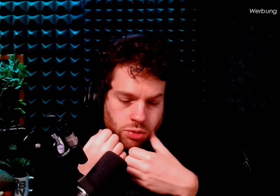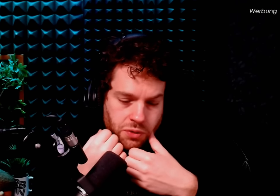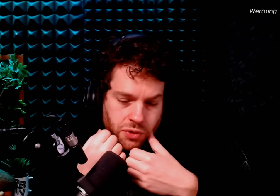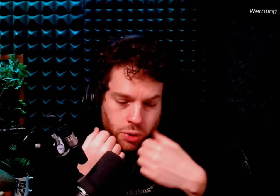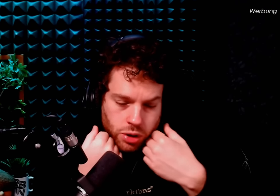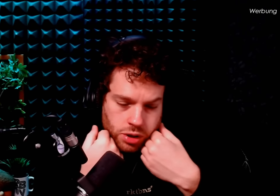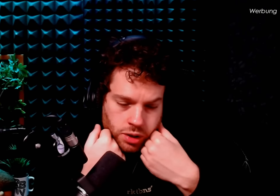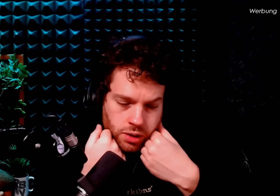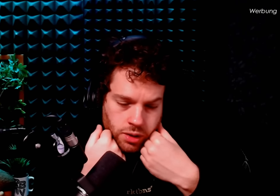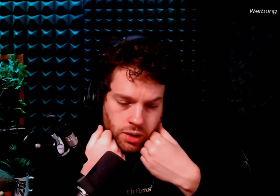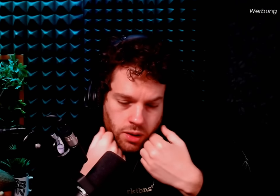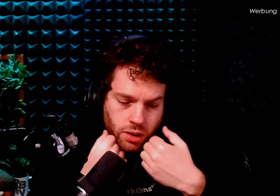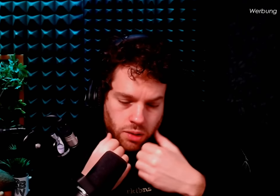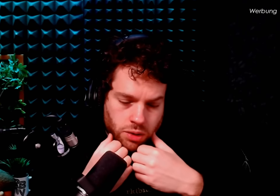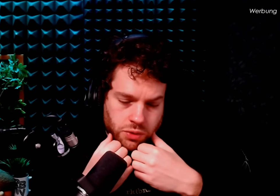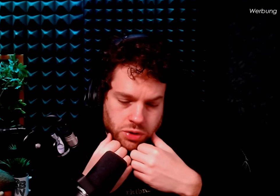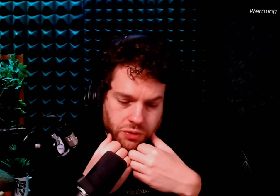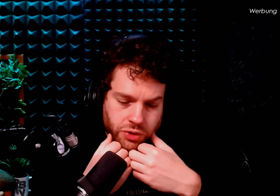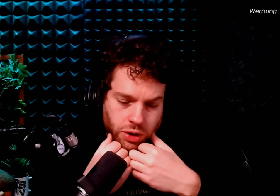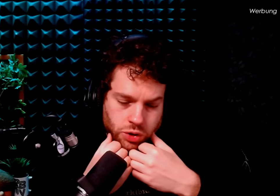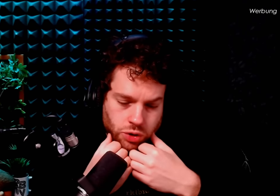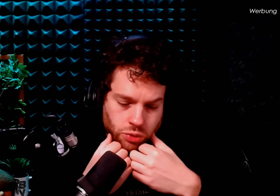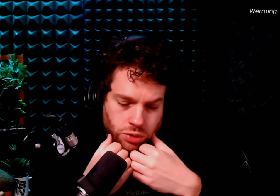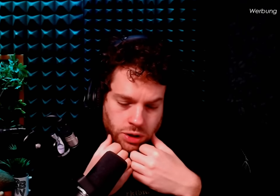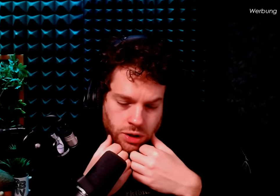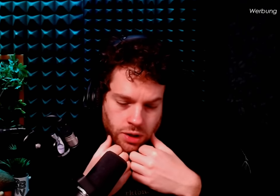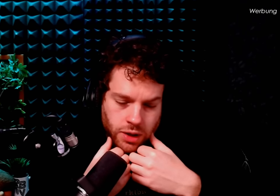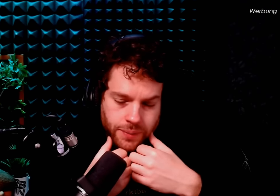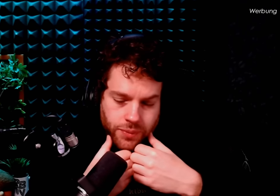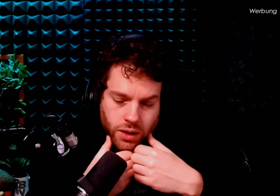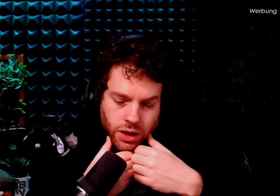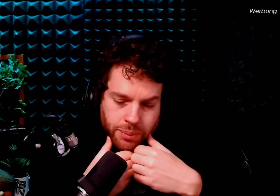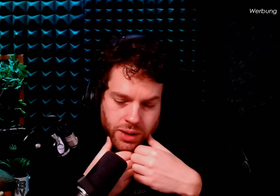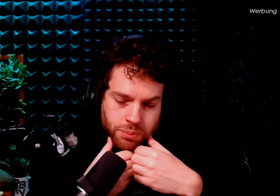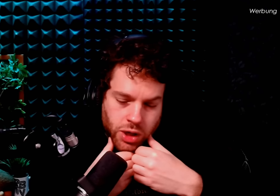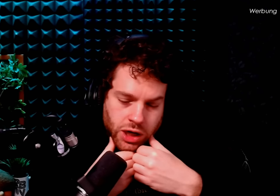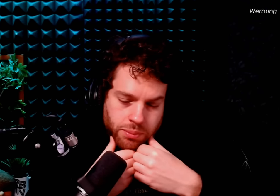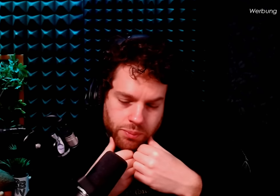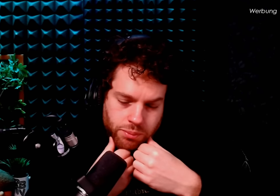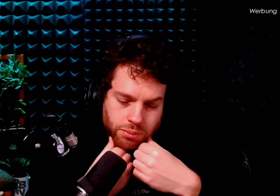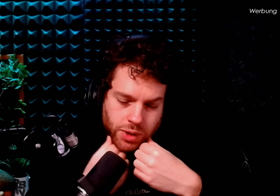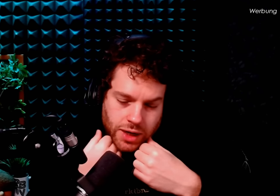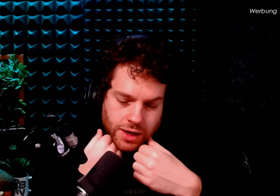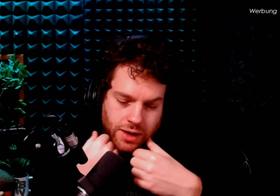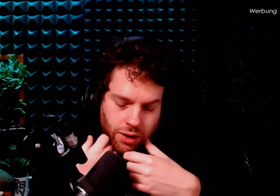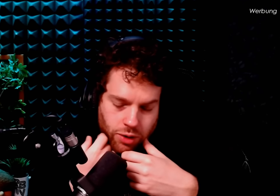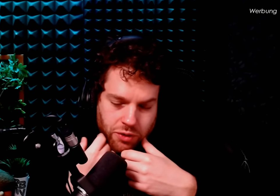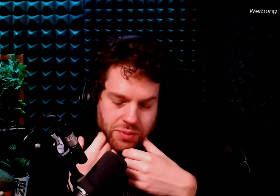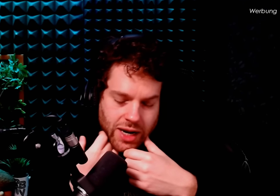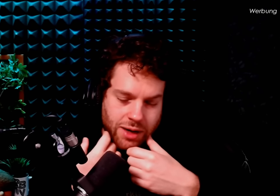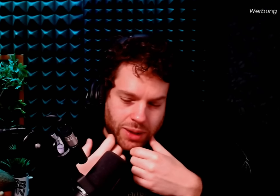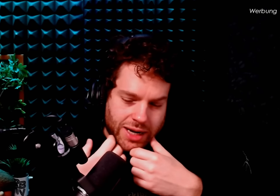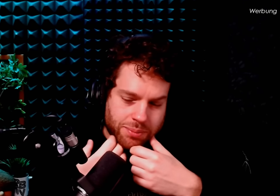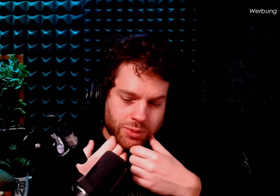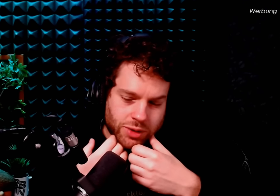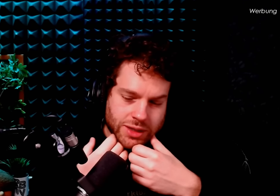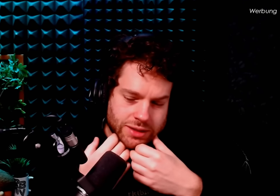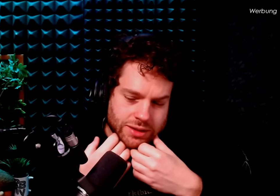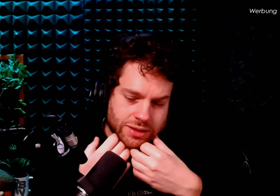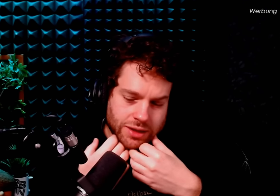nur für Brötchen. Und so für den Strudel. Aber, naja, man kann auch auf mir hängen bleiben. Und dann ist das